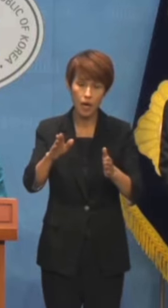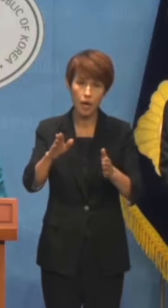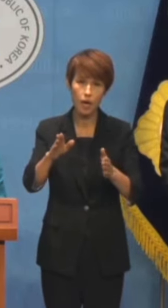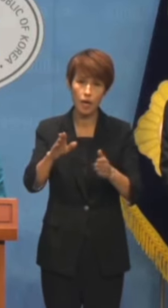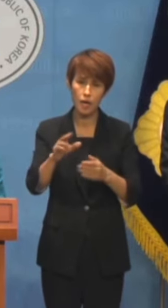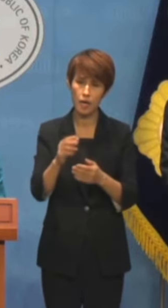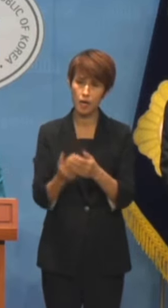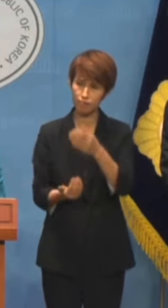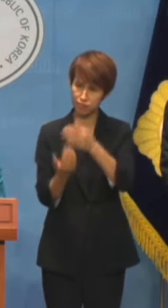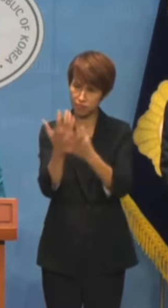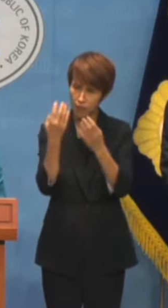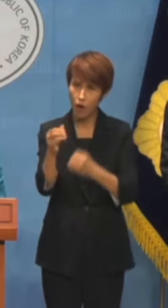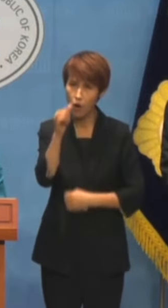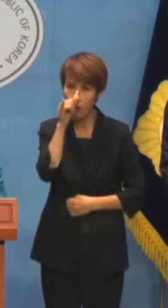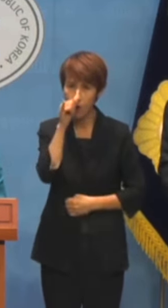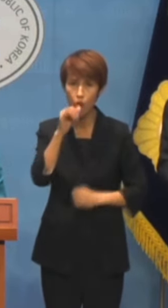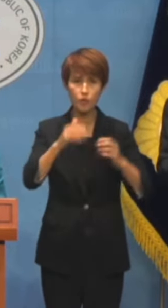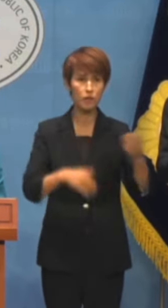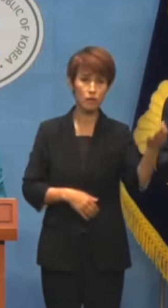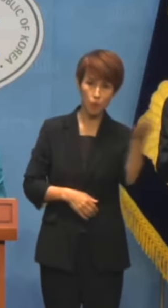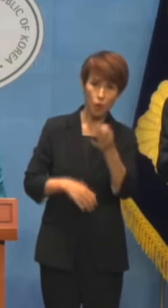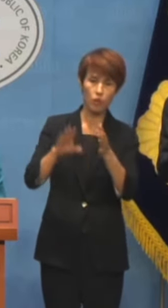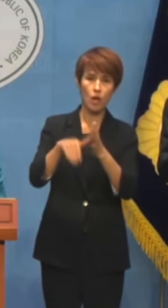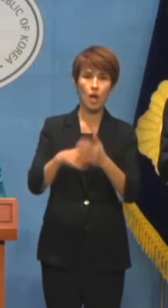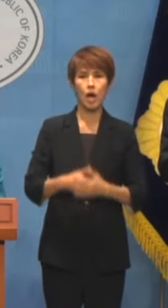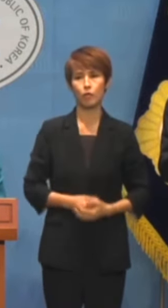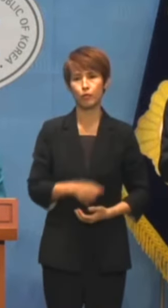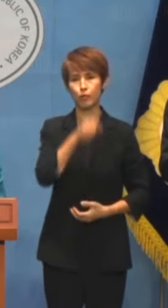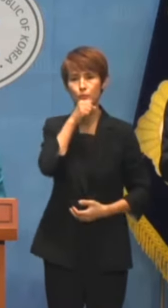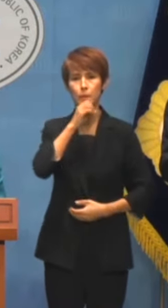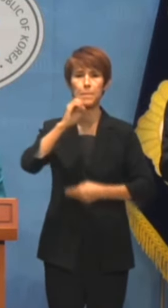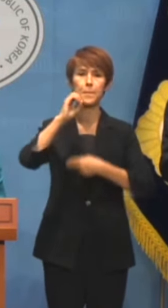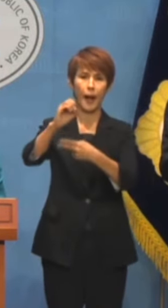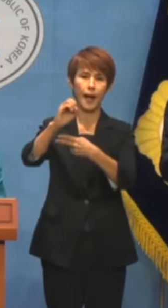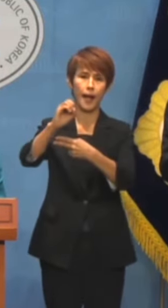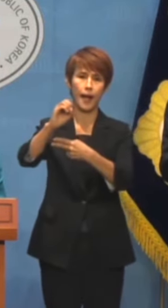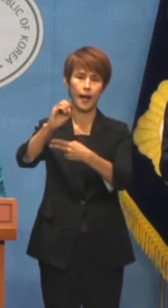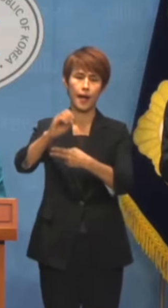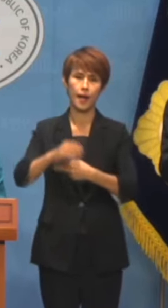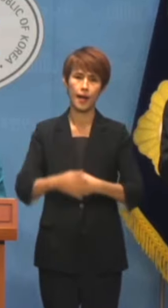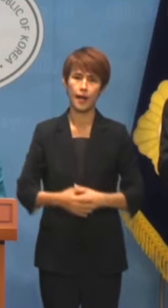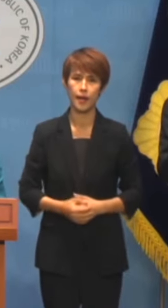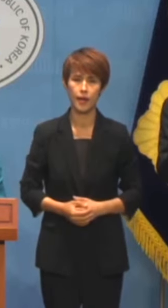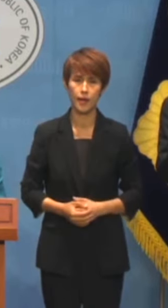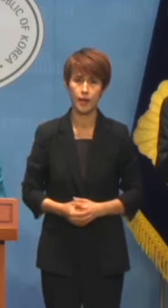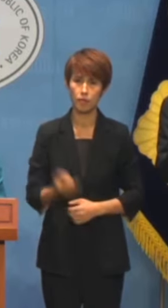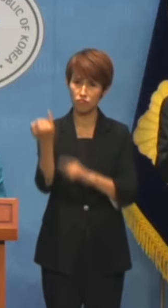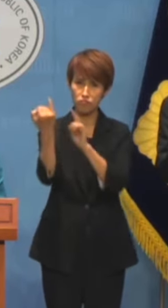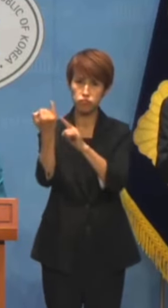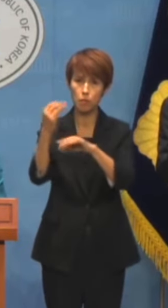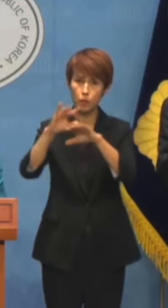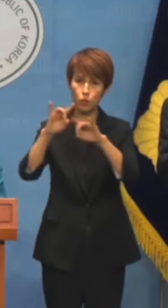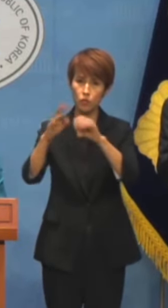대한민국 국민들에게도 정말 낙제점을 넘어서 빵점 수준입니다. 이런 사람을